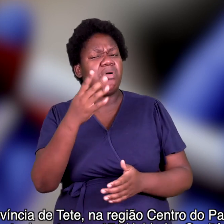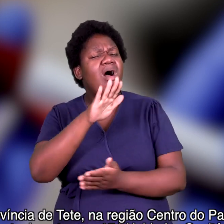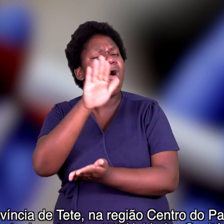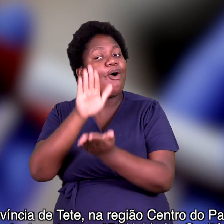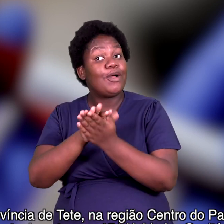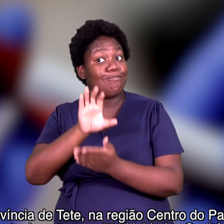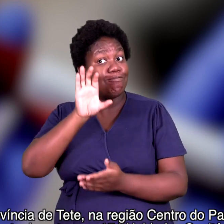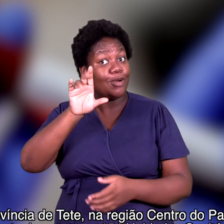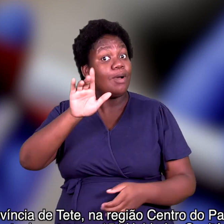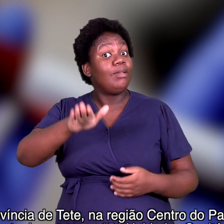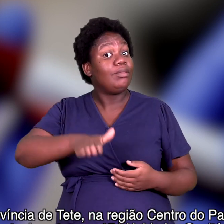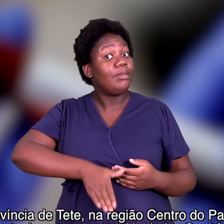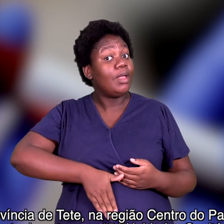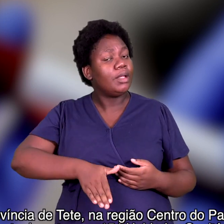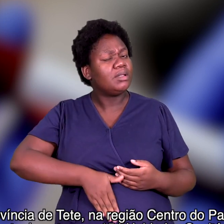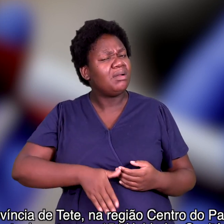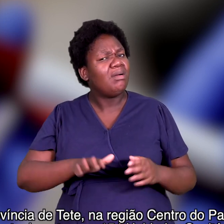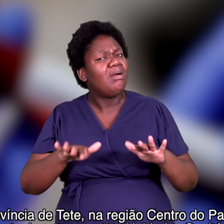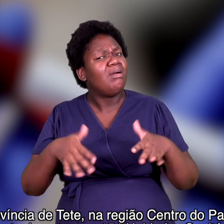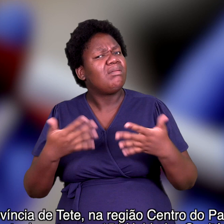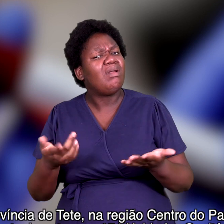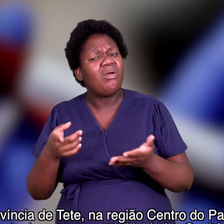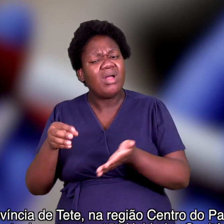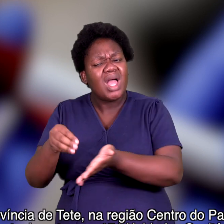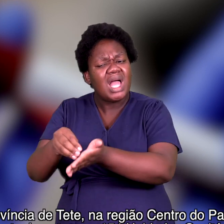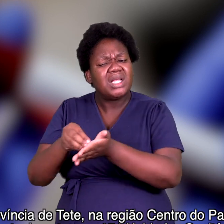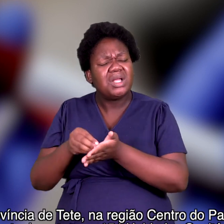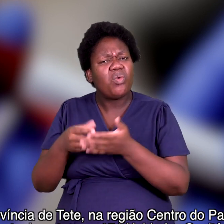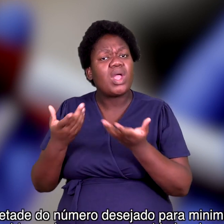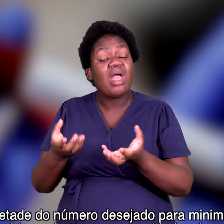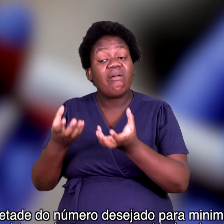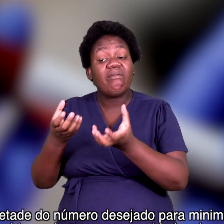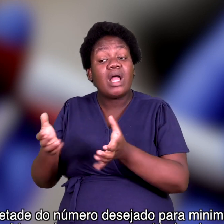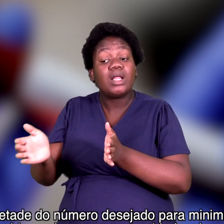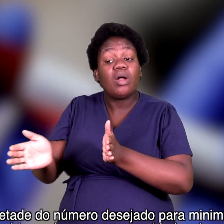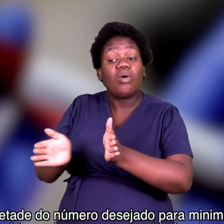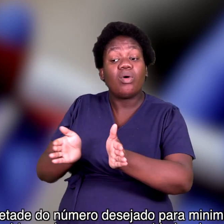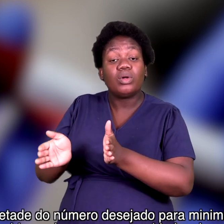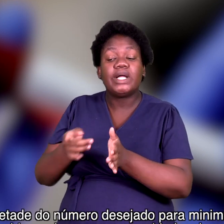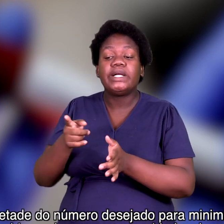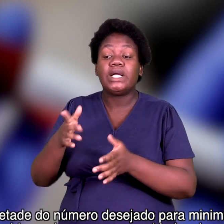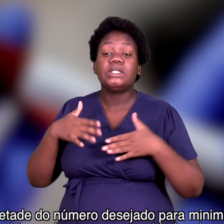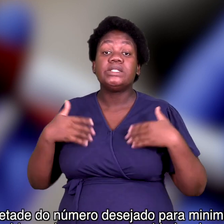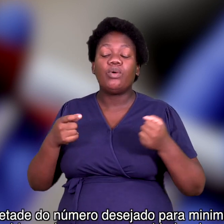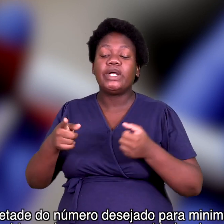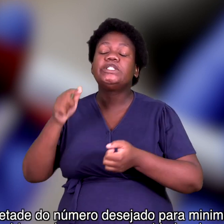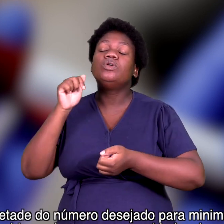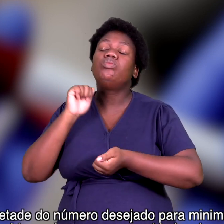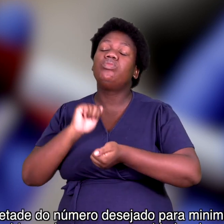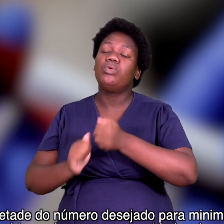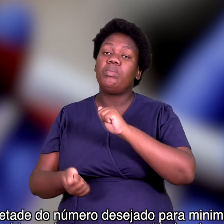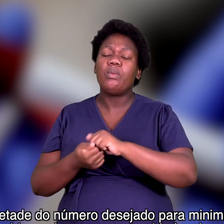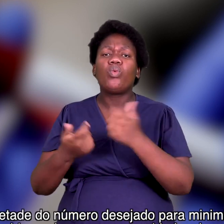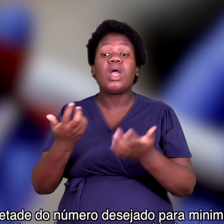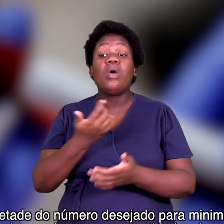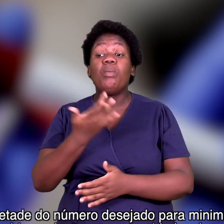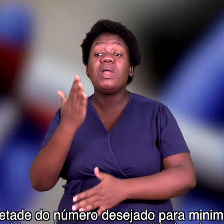conta atualmente com 154 unidades sanitárias, metade do número desejado para minimizar o problema de acesso